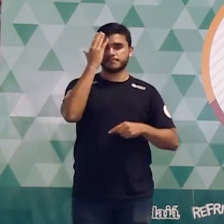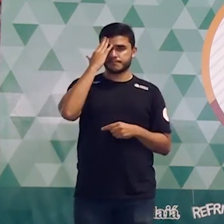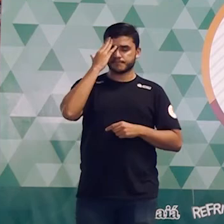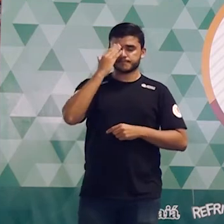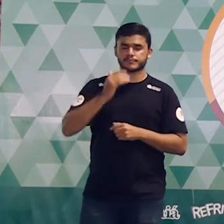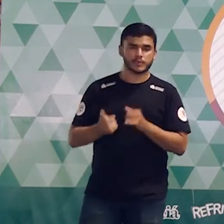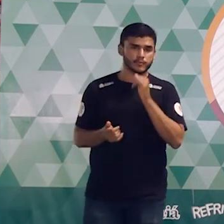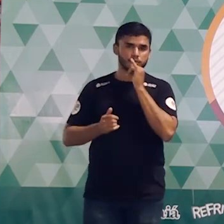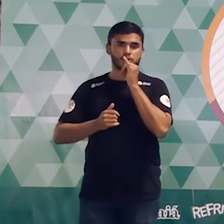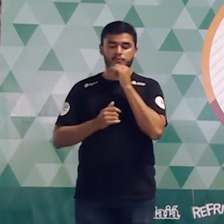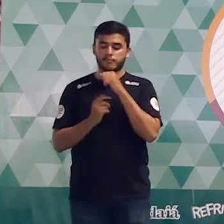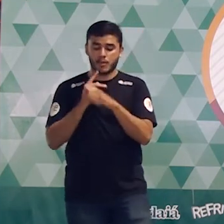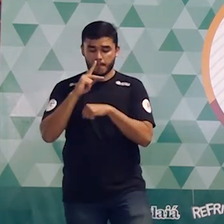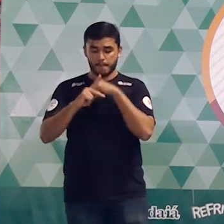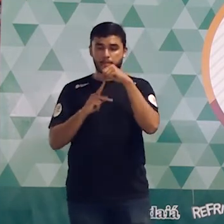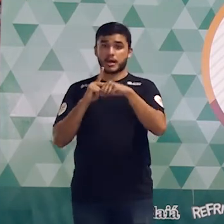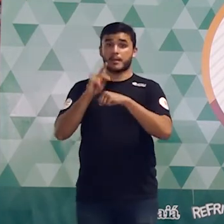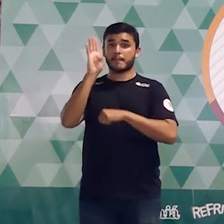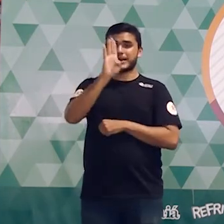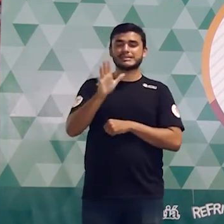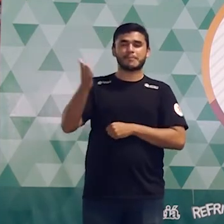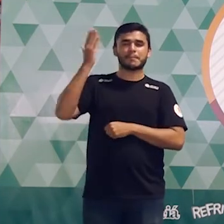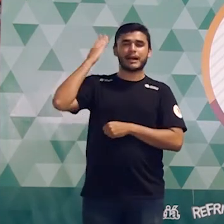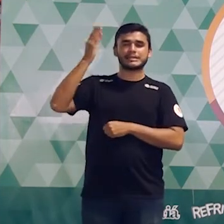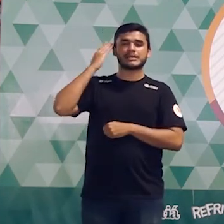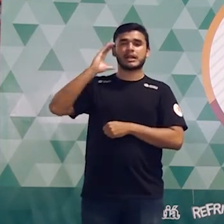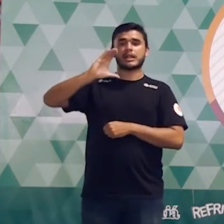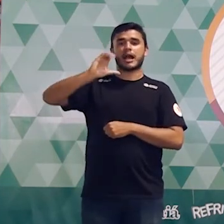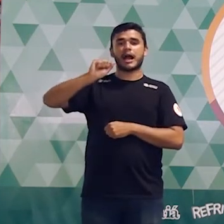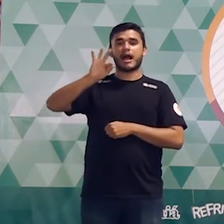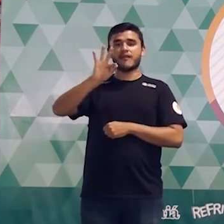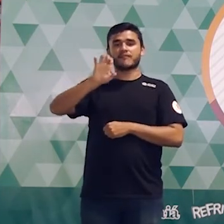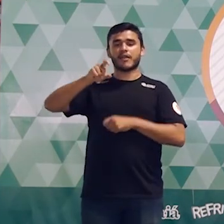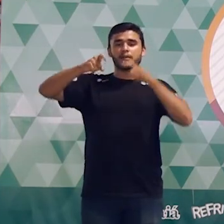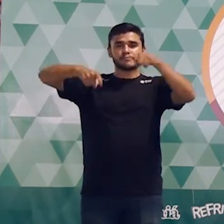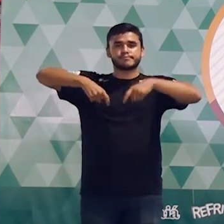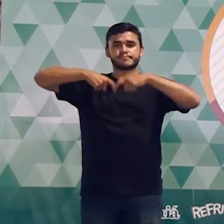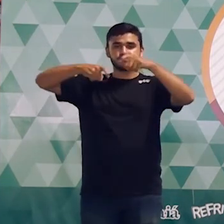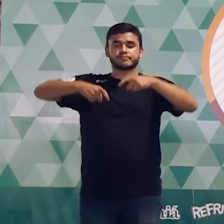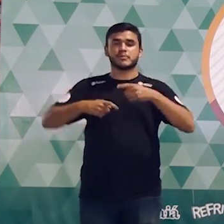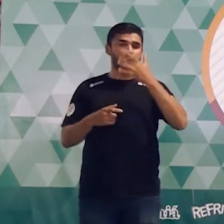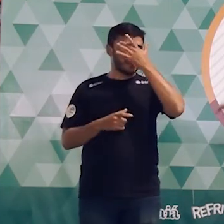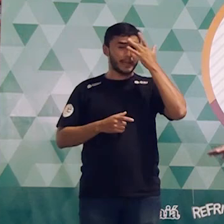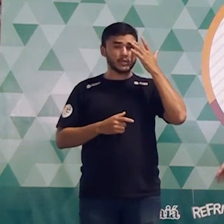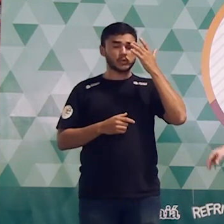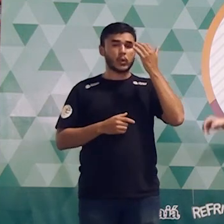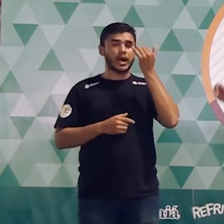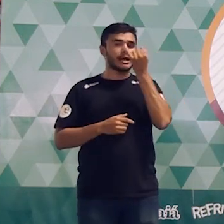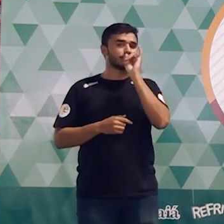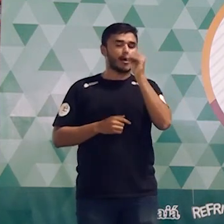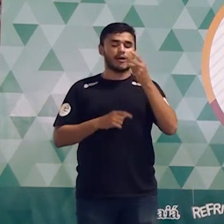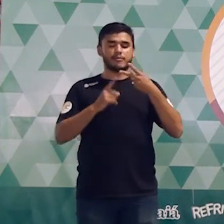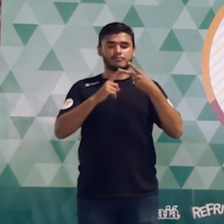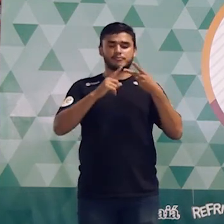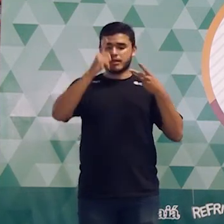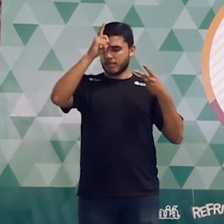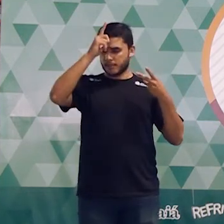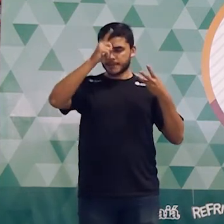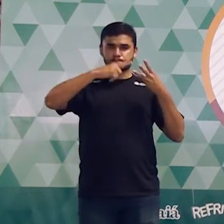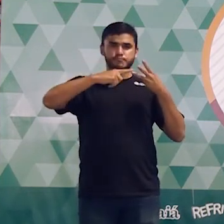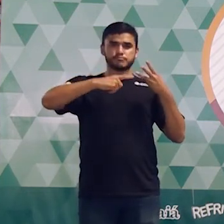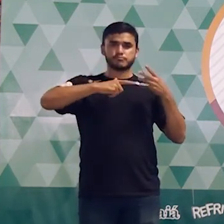bem, imagine o Brasil na época do café. Vinha para cá um monte de italiano, de alemão,